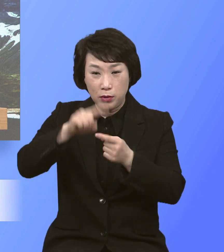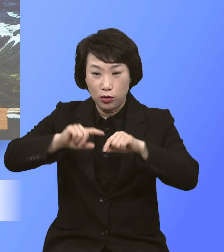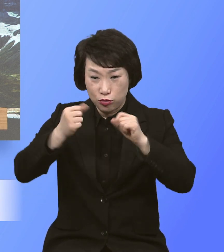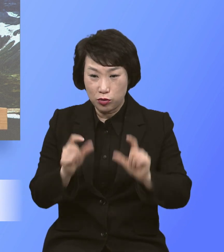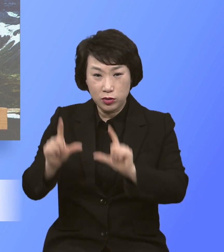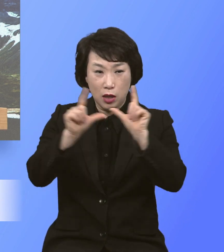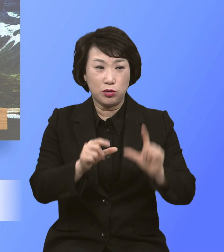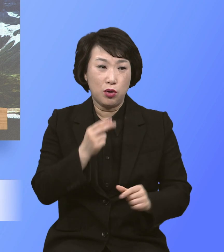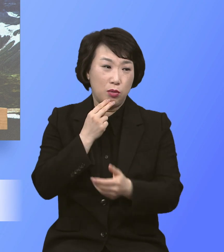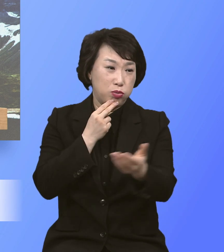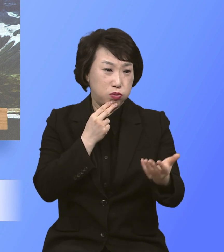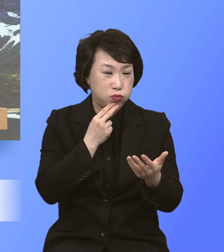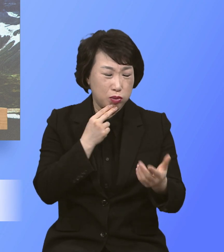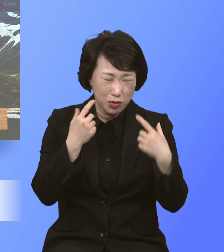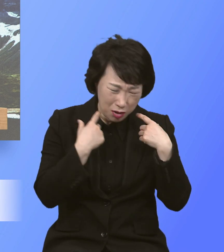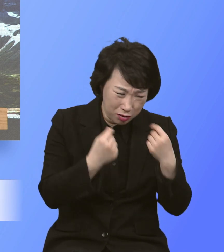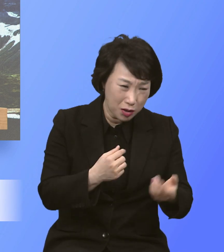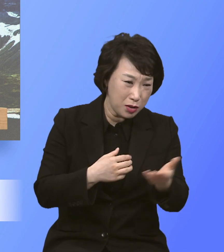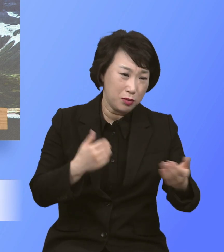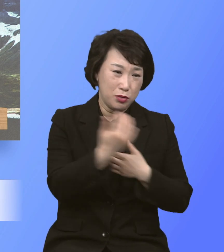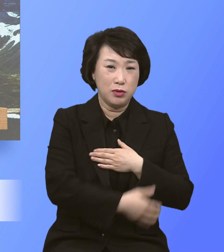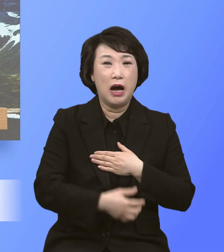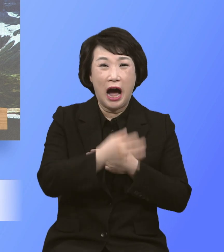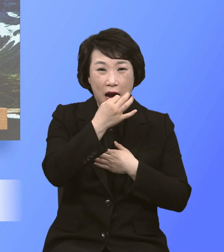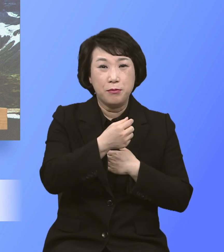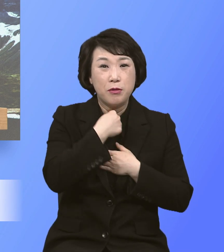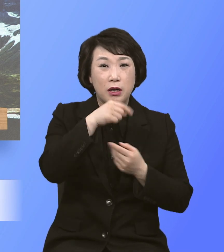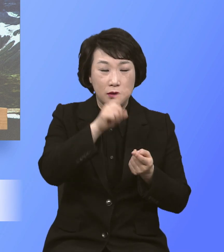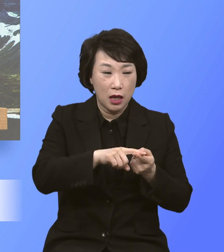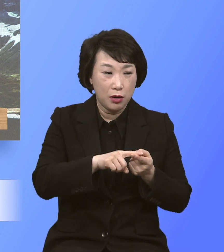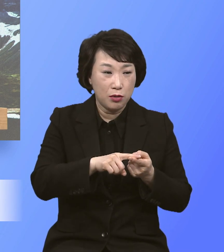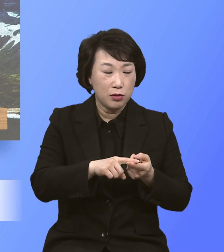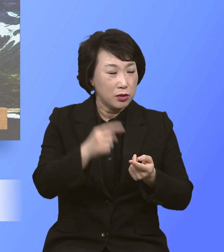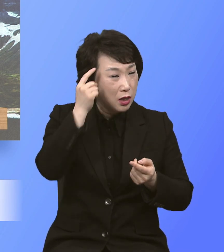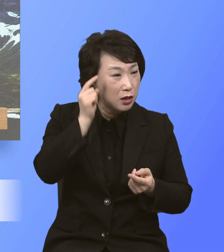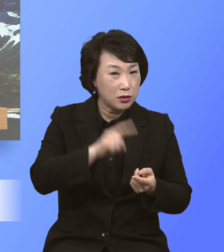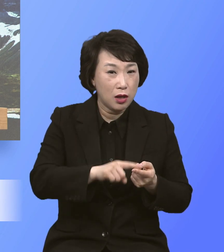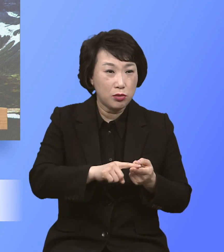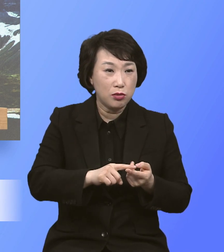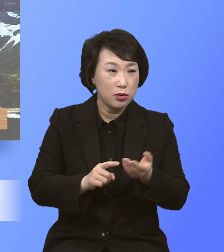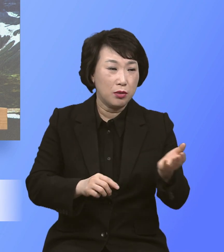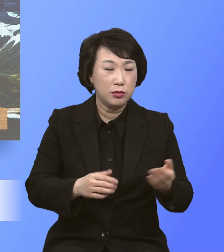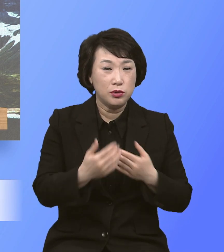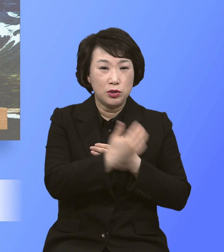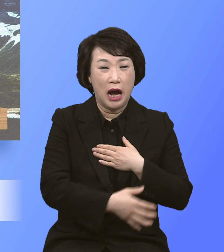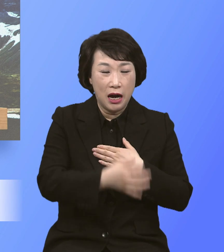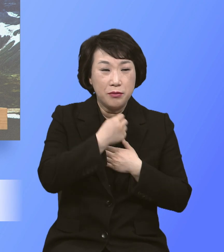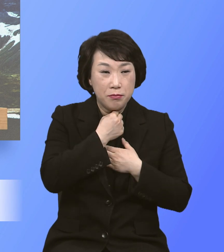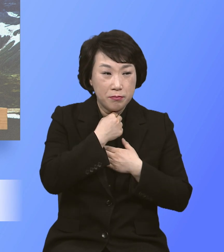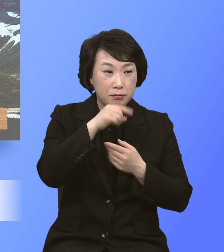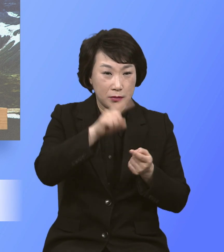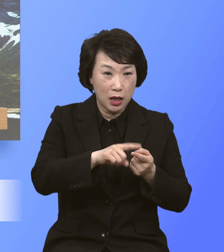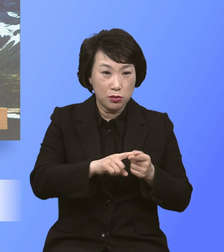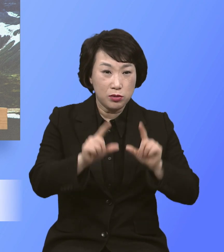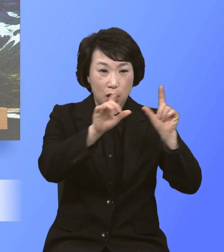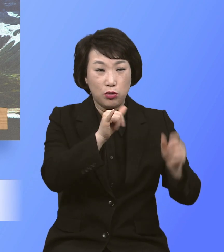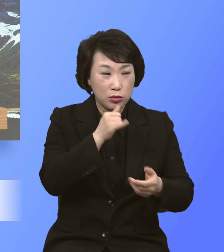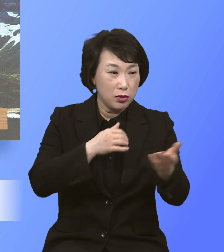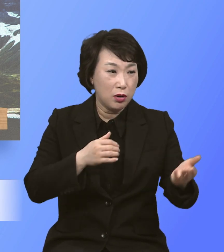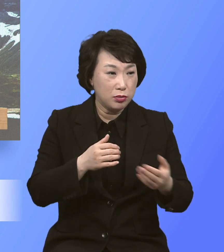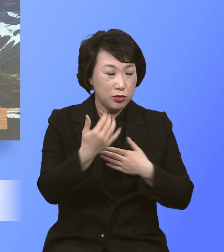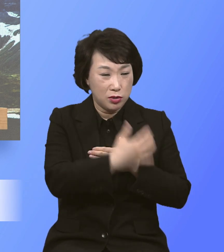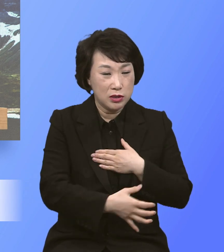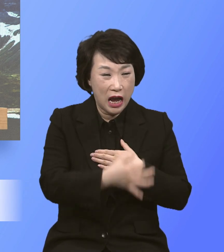살지 않고 여전히 육신의 욕구대로, 육신의 생각대로, 육신의 소욕대로,